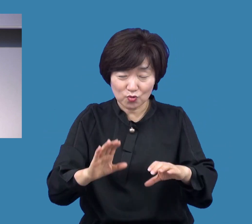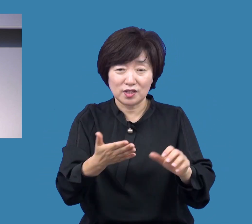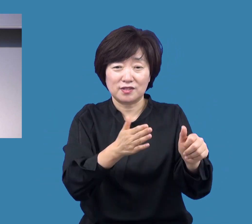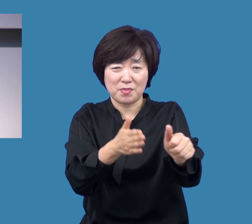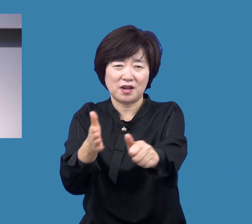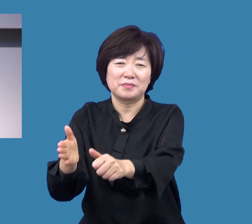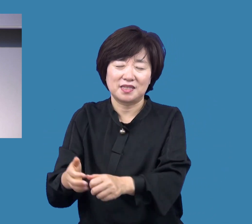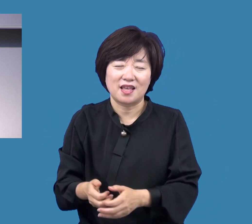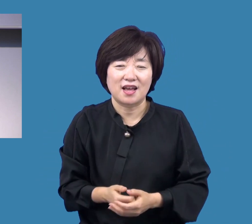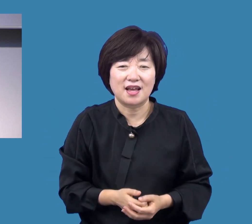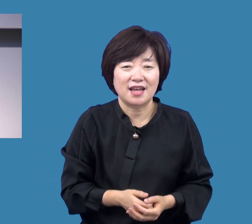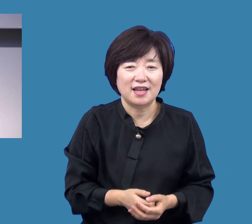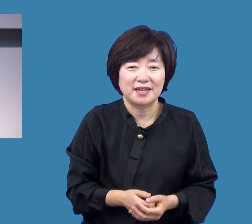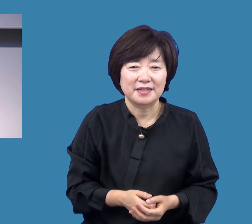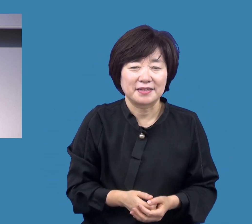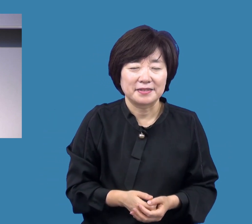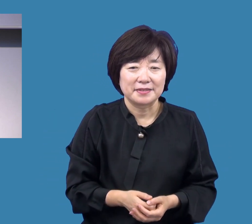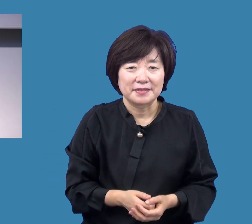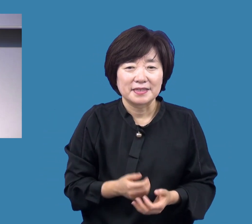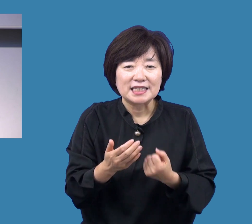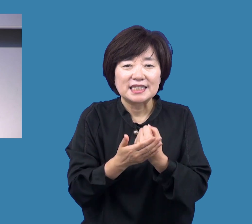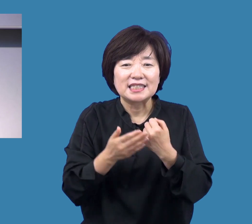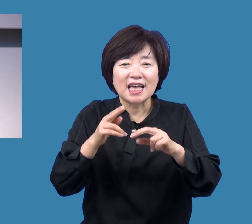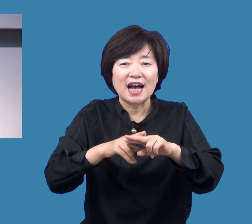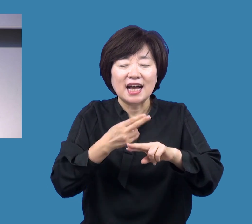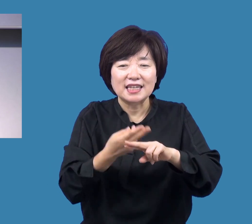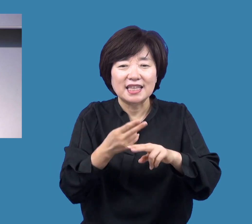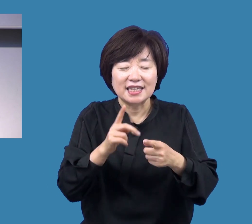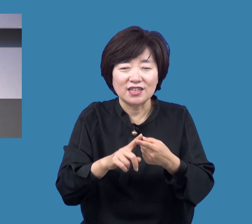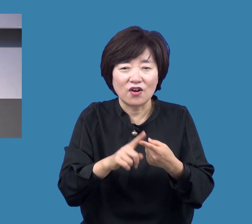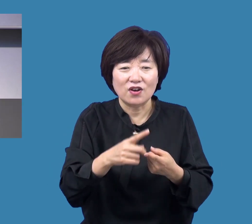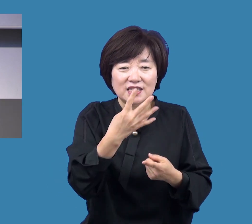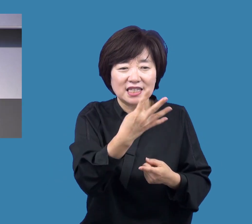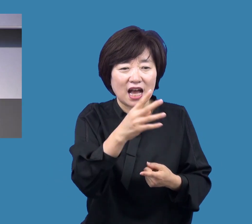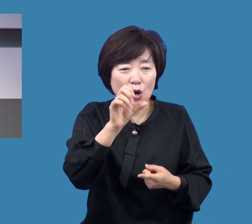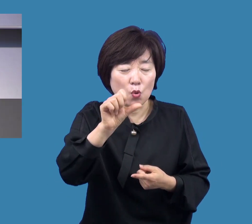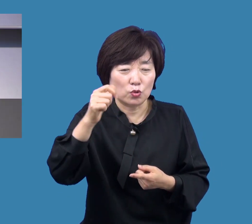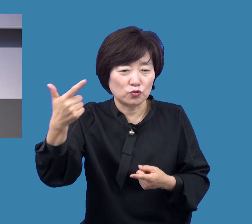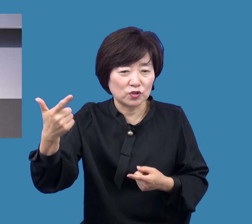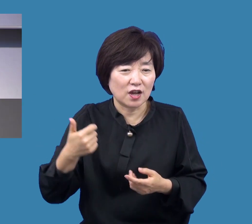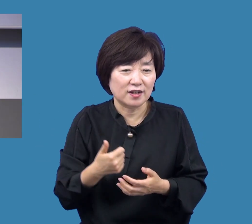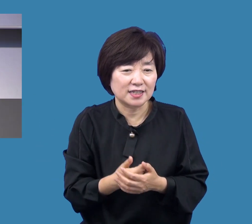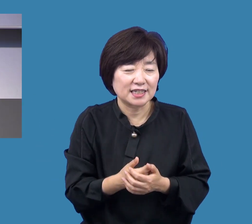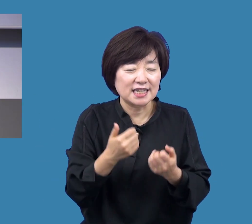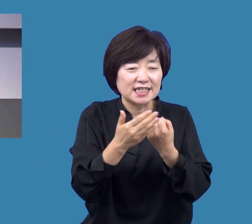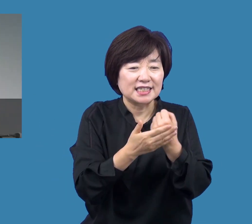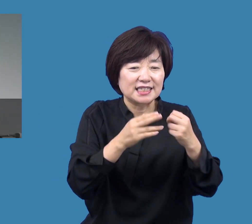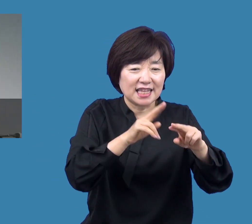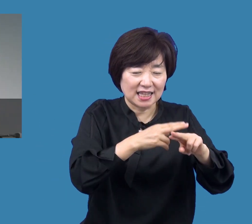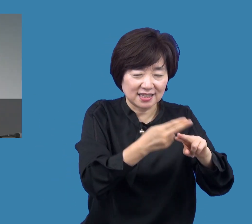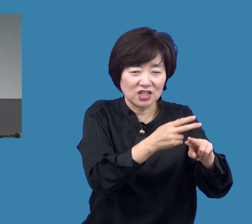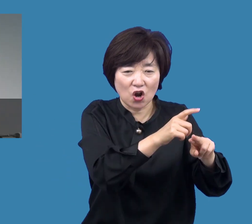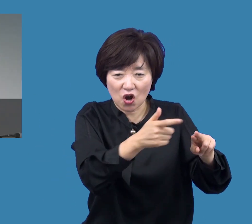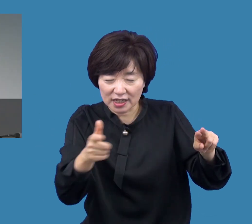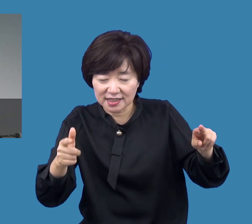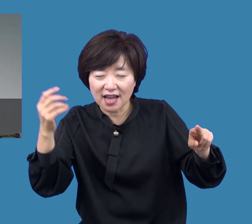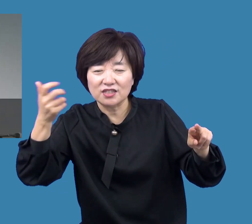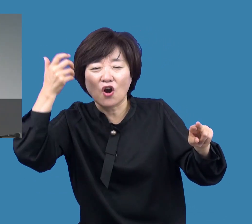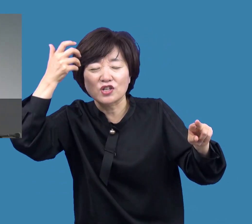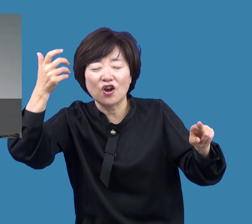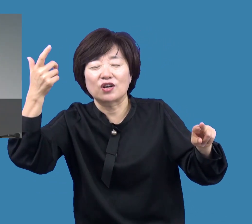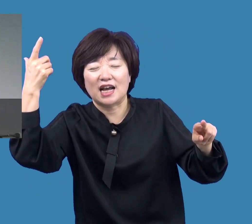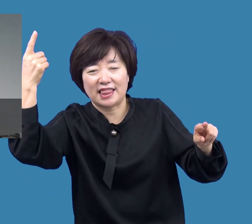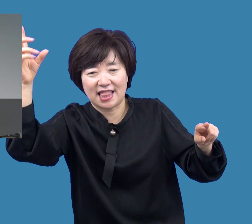좋겠습니다. 자, 은사에 대해서 4, 5, 6절은 이렇게 얘기합니다. 시작. 은사는 여러 가지나